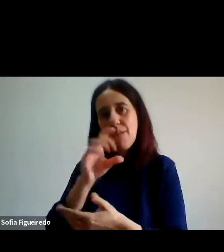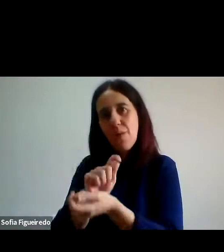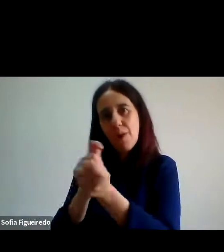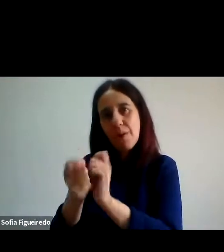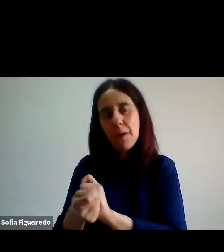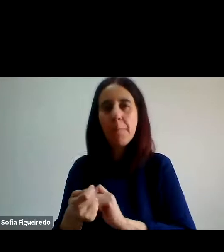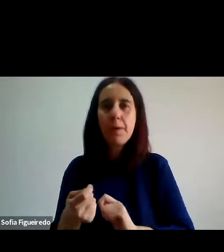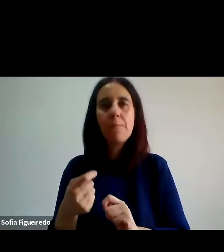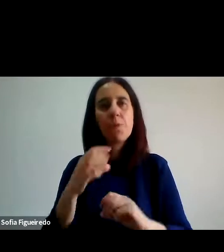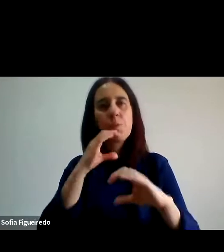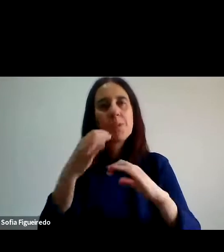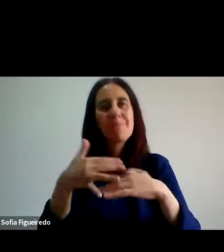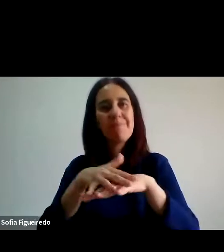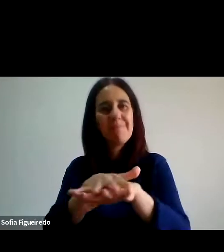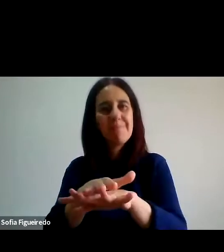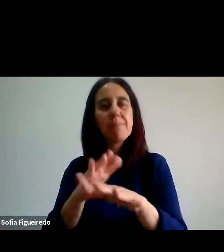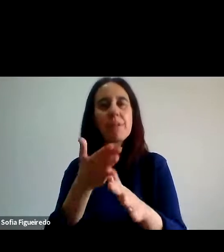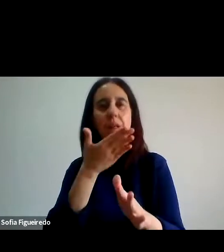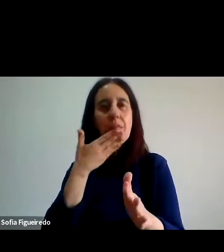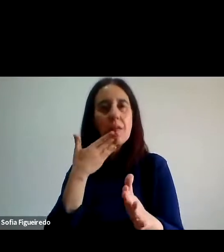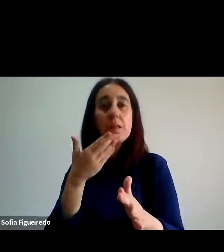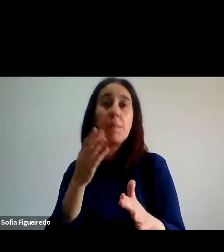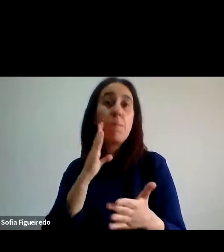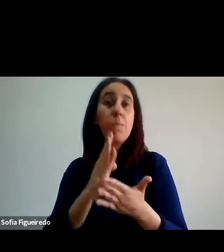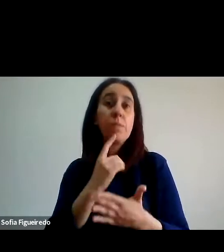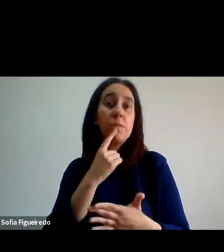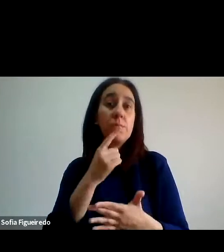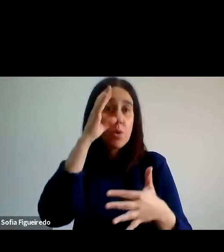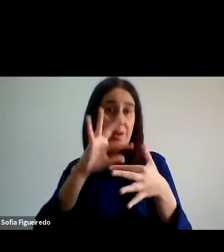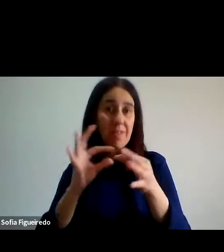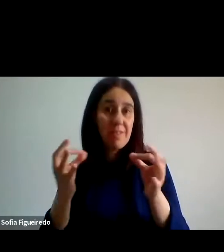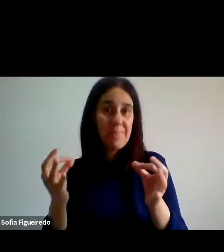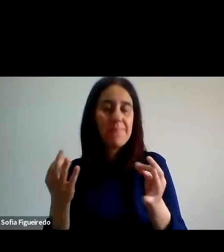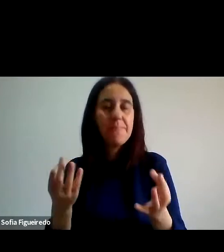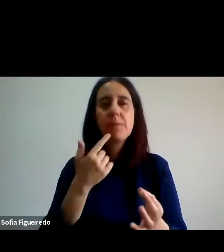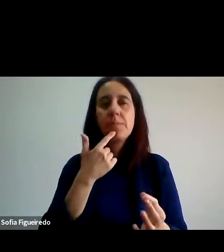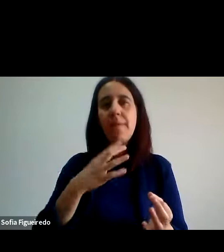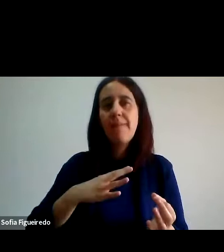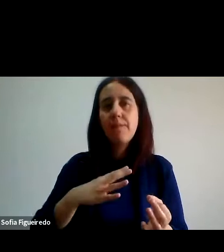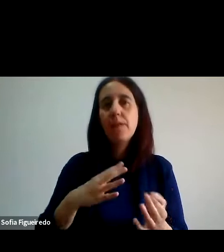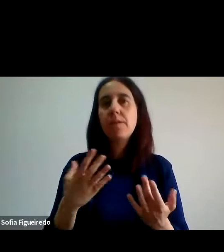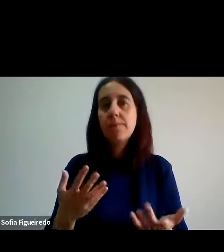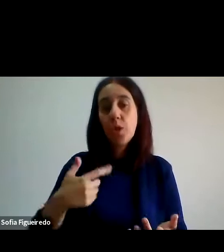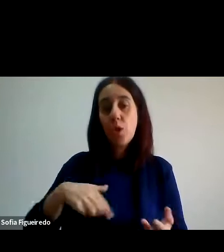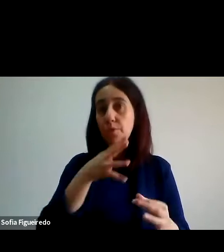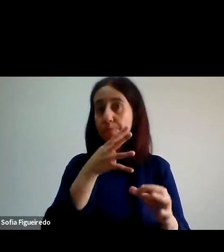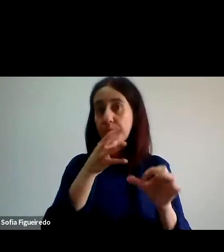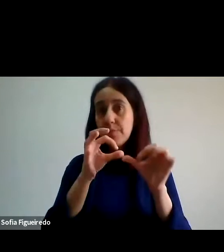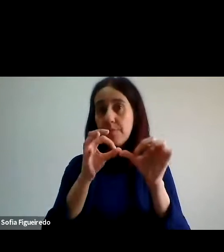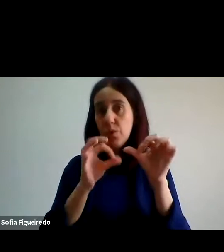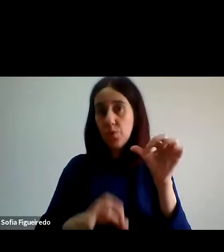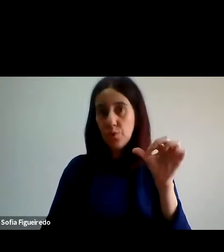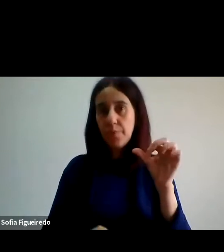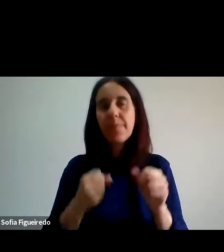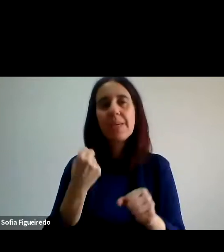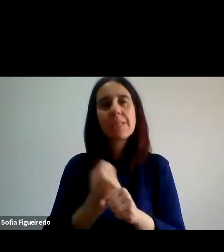forma integrada. Finalmente, temos que ser coerentes. Temos que perceber que o discurso que fazemos, um determinado